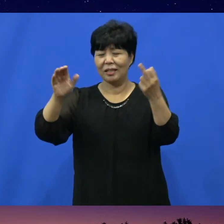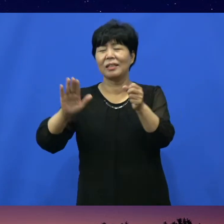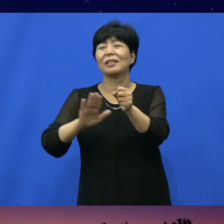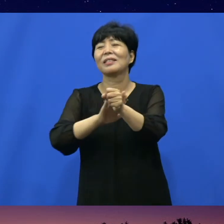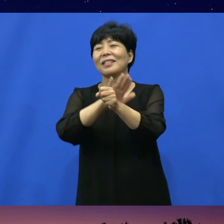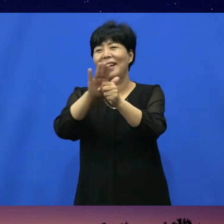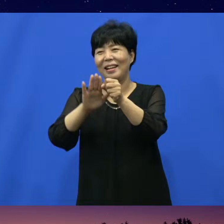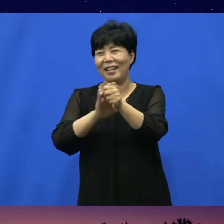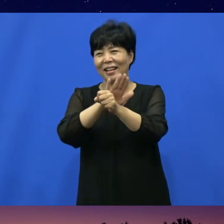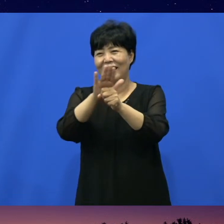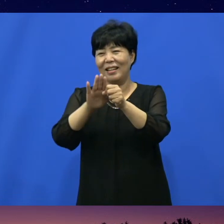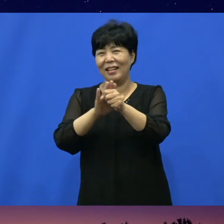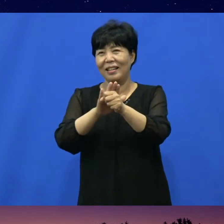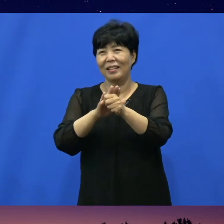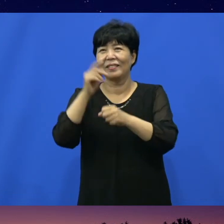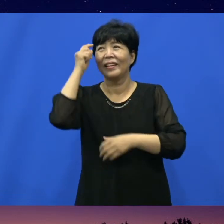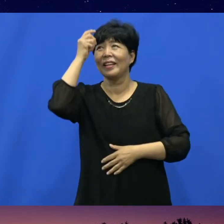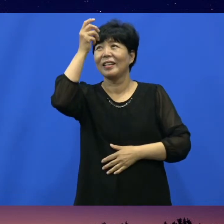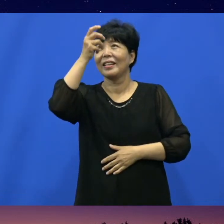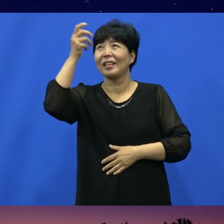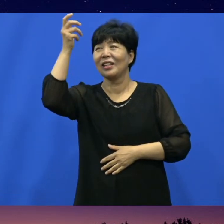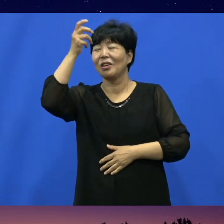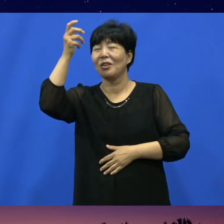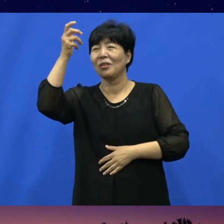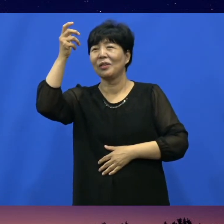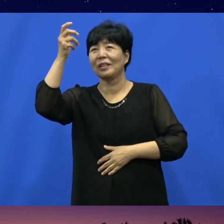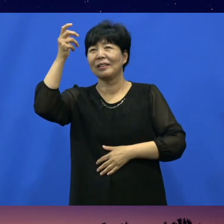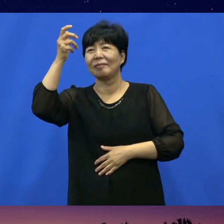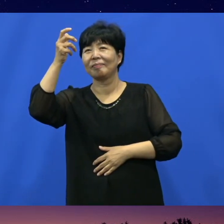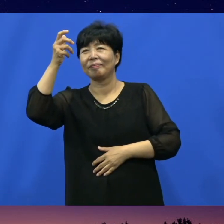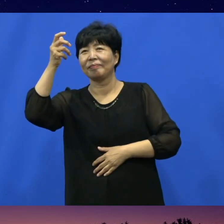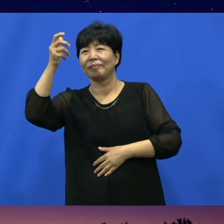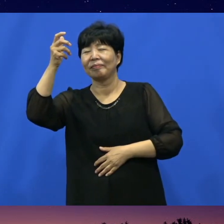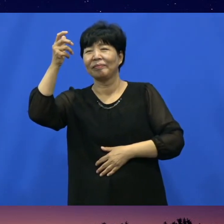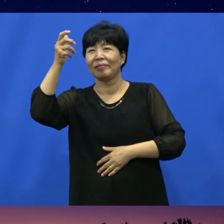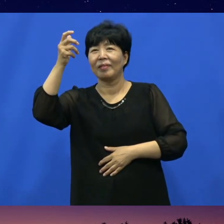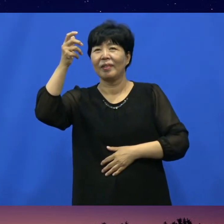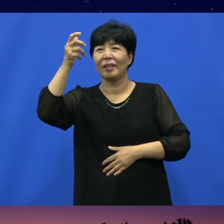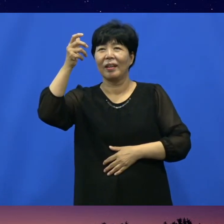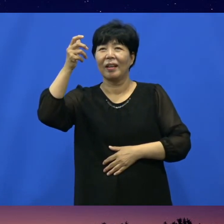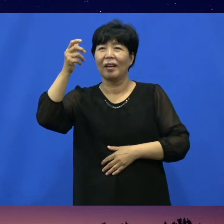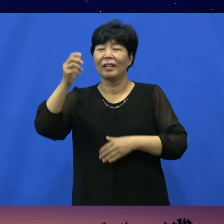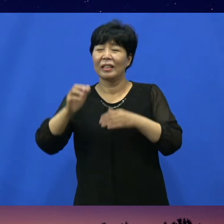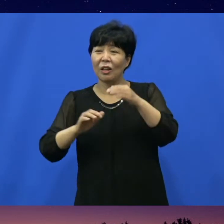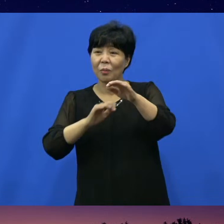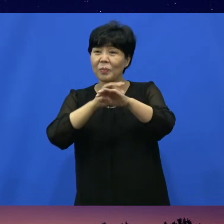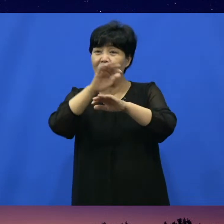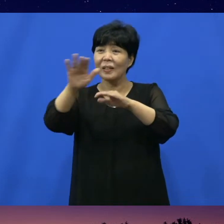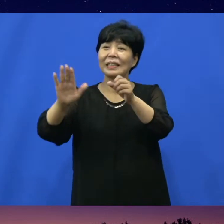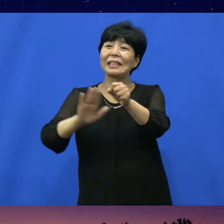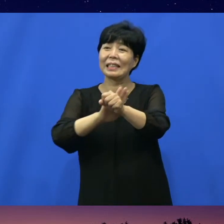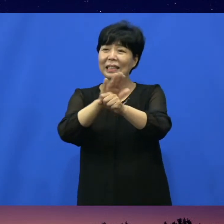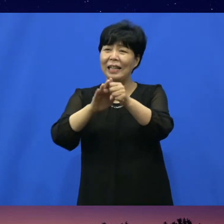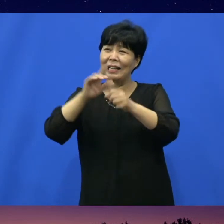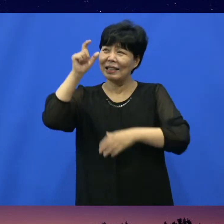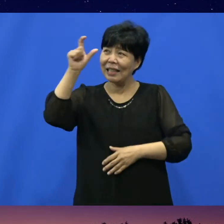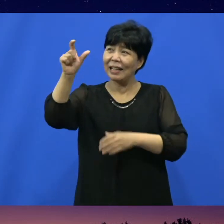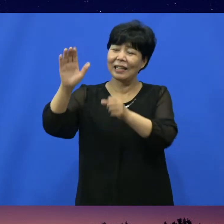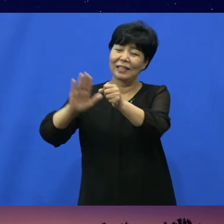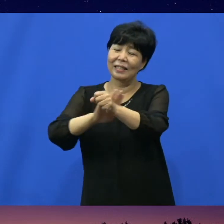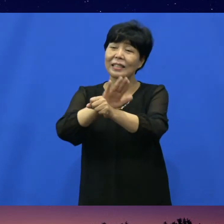영혼을 완전히 압도하고 사로잡을 만큼 강력한 사랑이 준비되어 있어요. 여러분들의 마음에 문을 열고